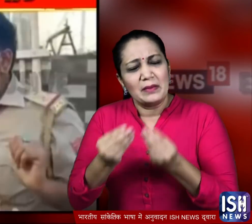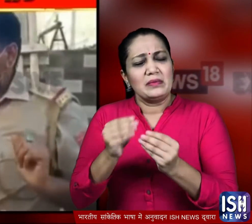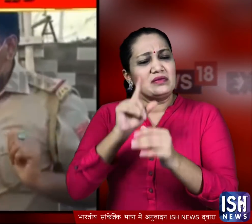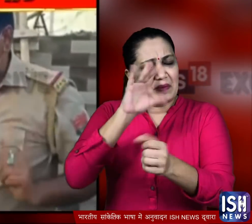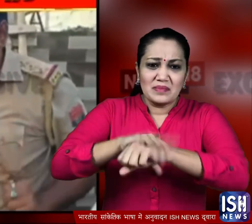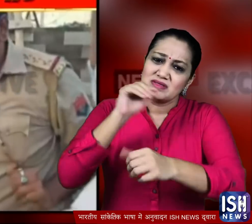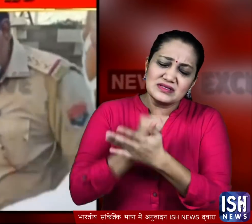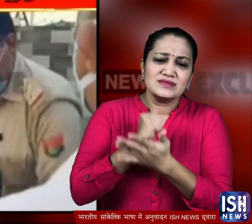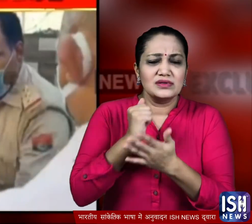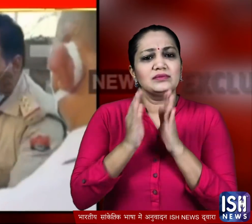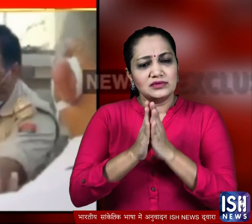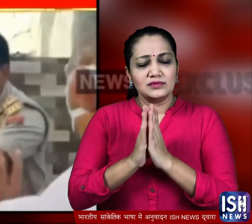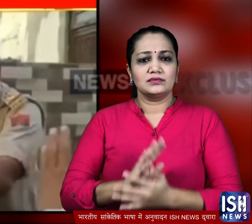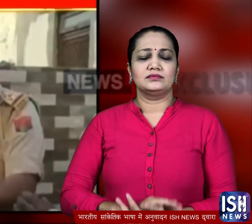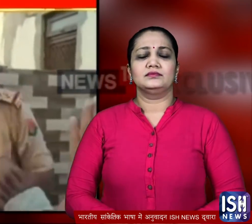पकड़े।